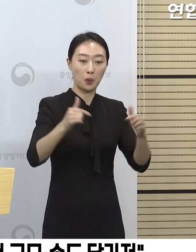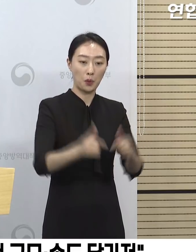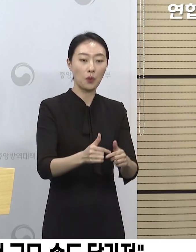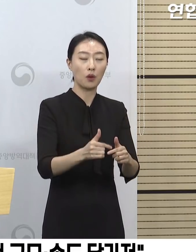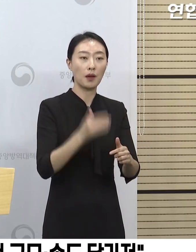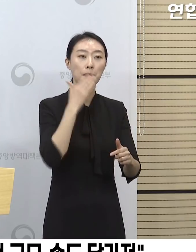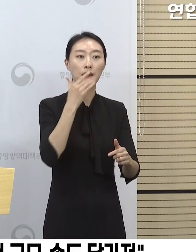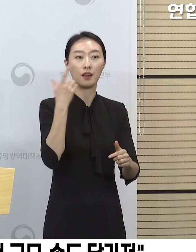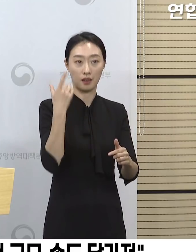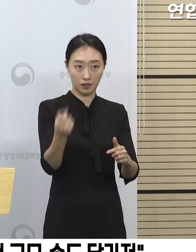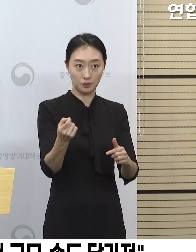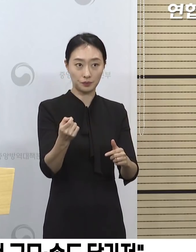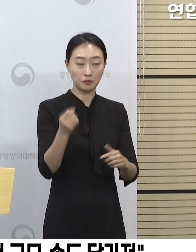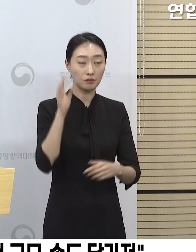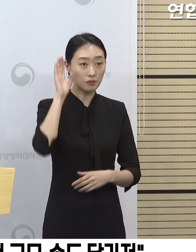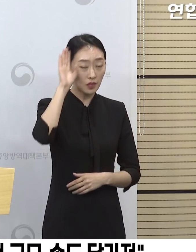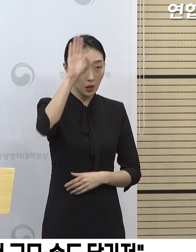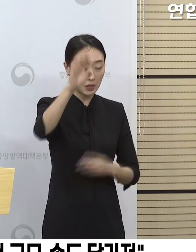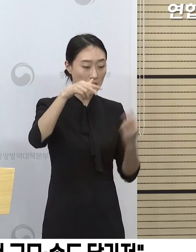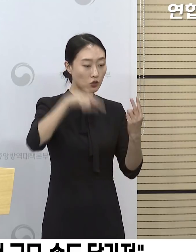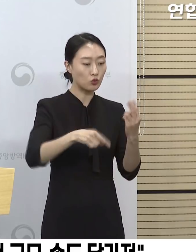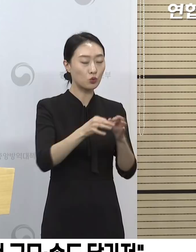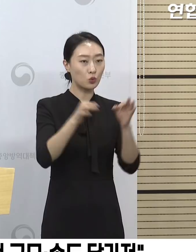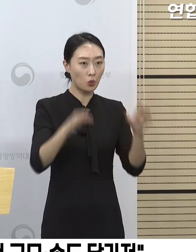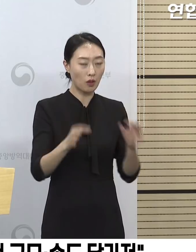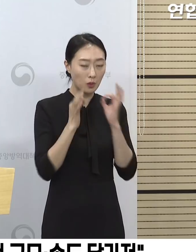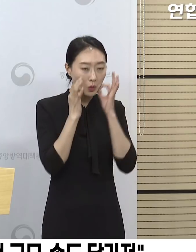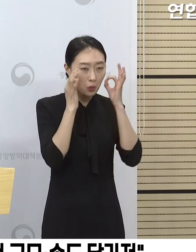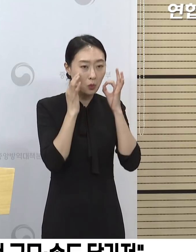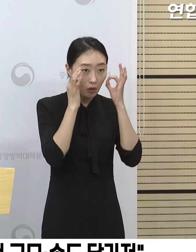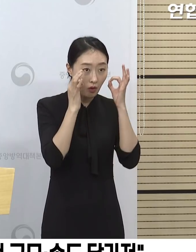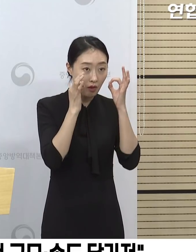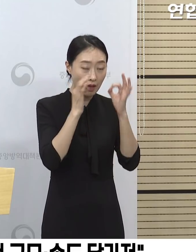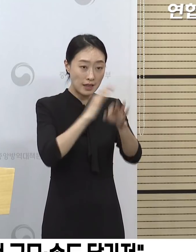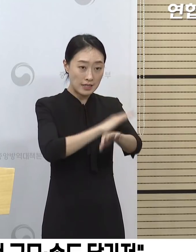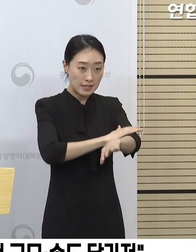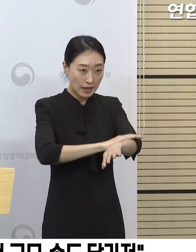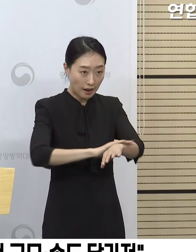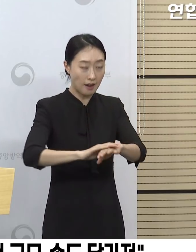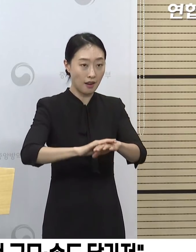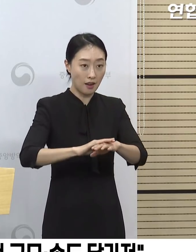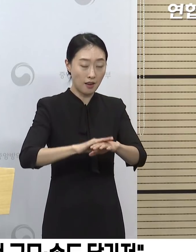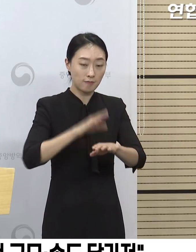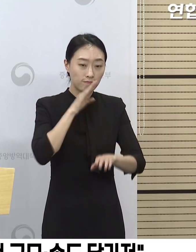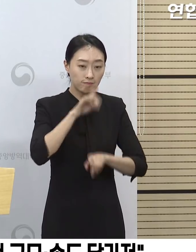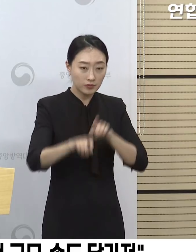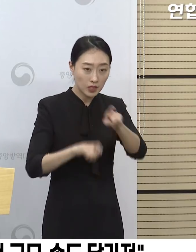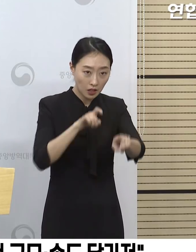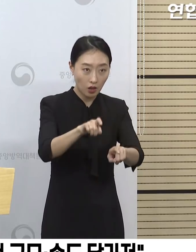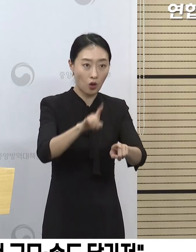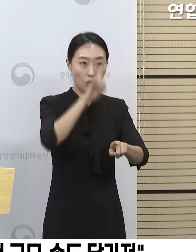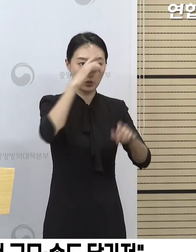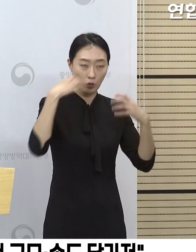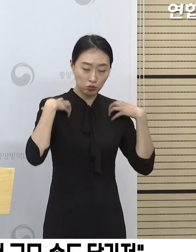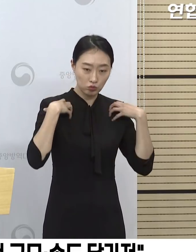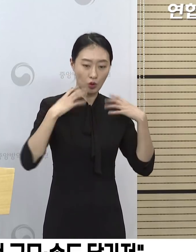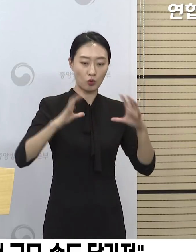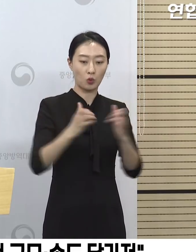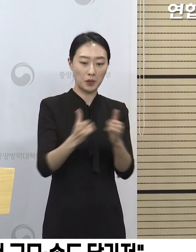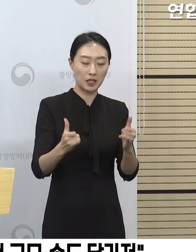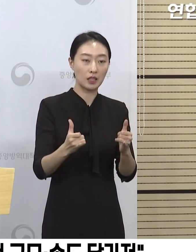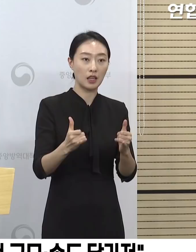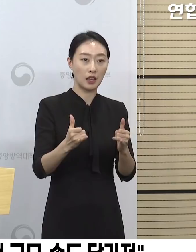있다고 생각합니다. 그래서 향후에 2주간의 어떤 노력이 얼마나 강도 높게 실천을 국민과 정부와